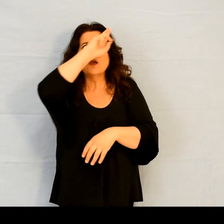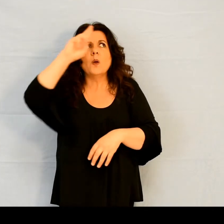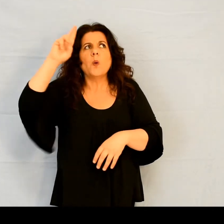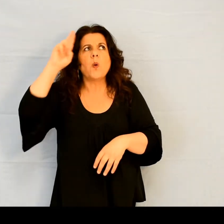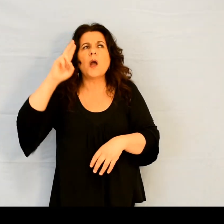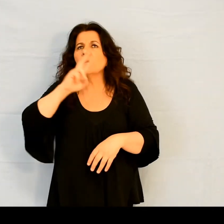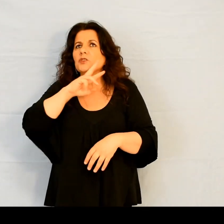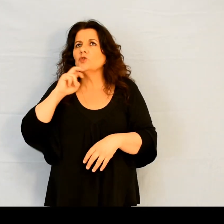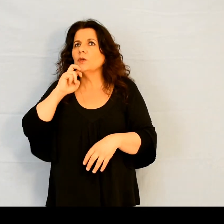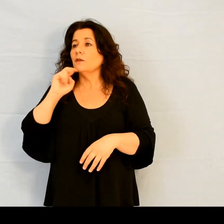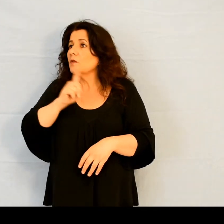suis le roi des Juifs. »